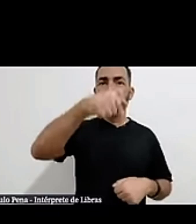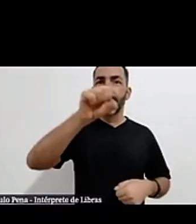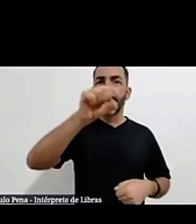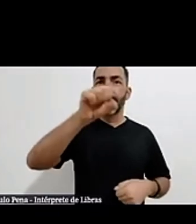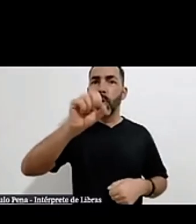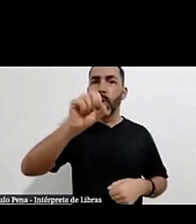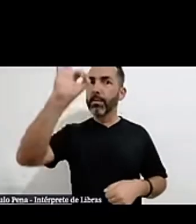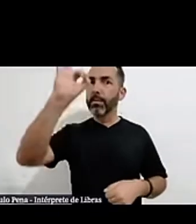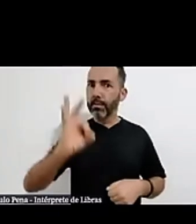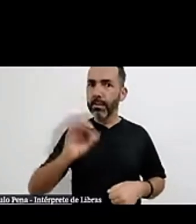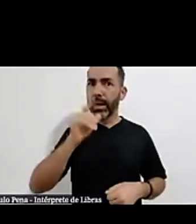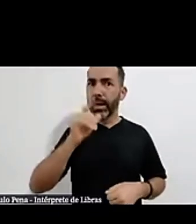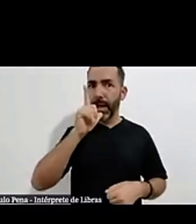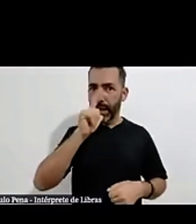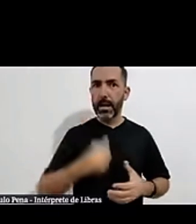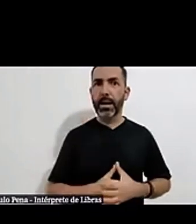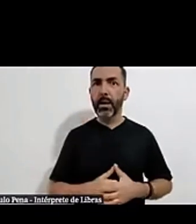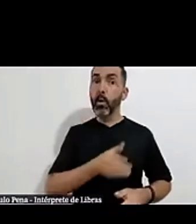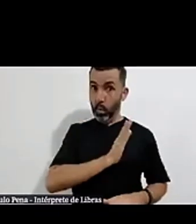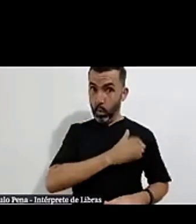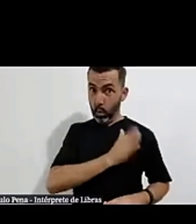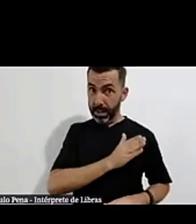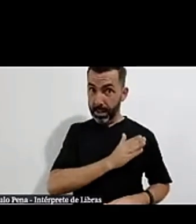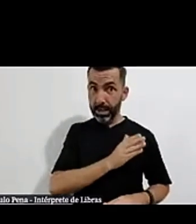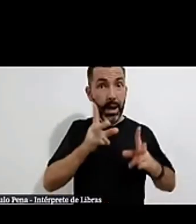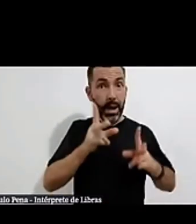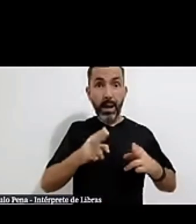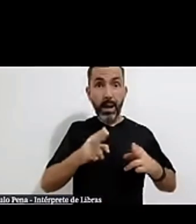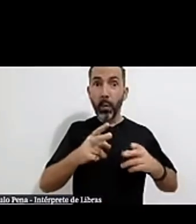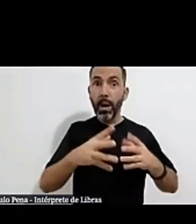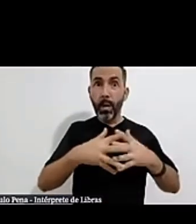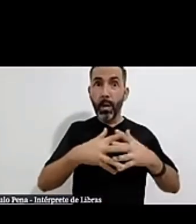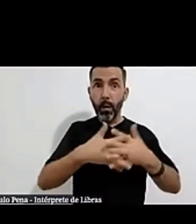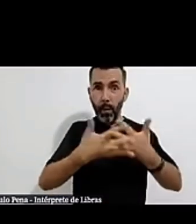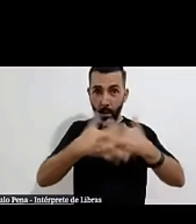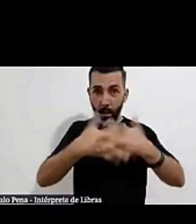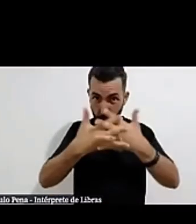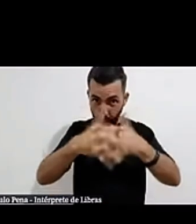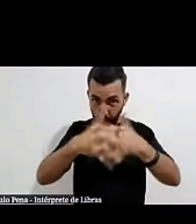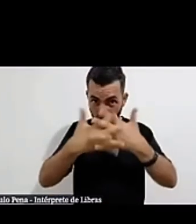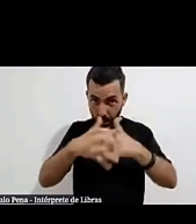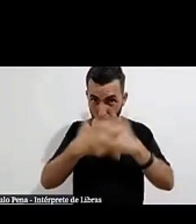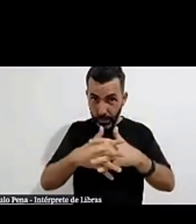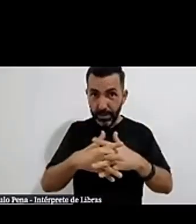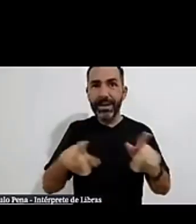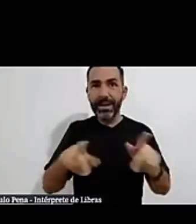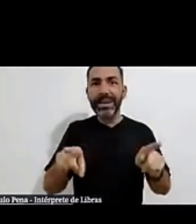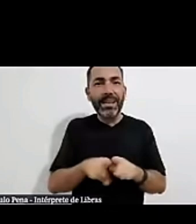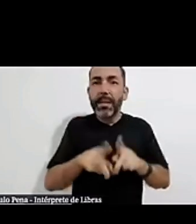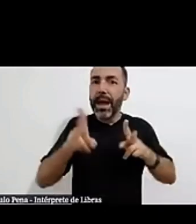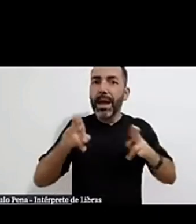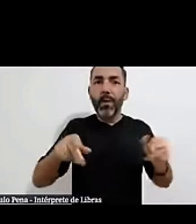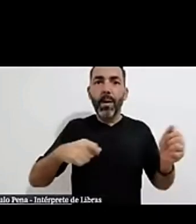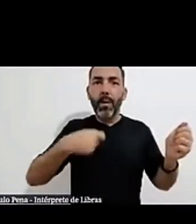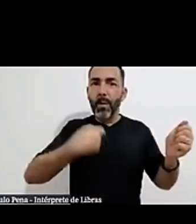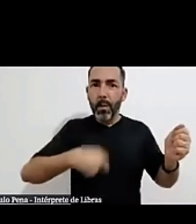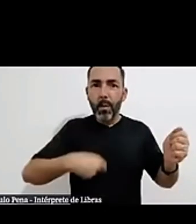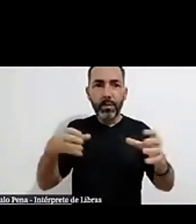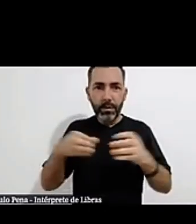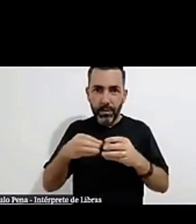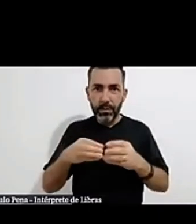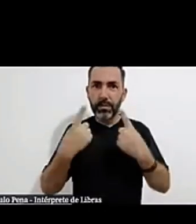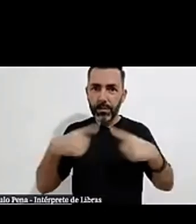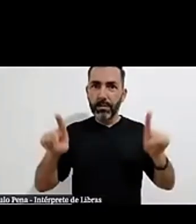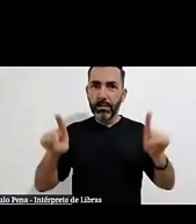qualidade sanguínea. O coração é o motor do nosso corpo, tá certo? E é o maestro musical da síndrome orgânica. Tum,